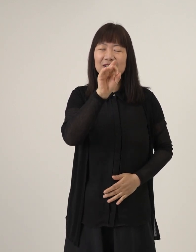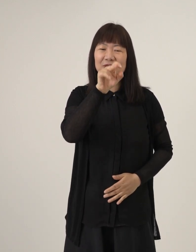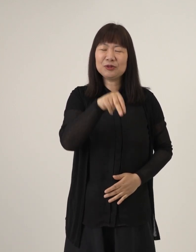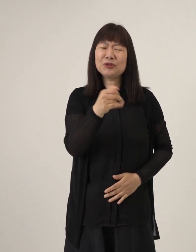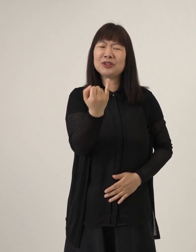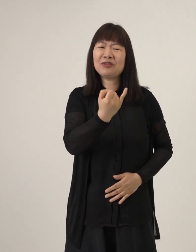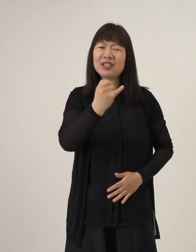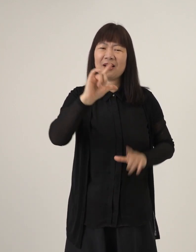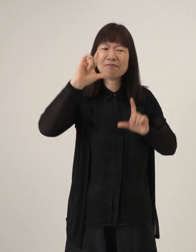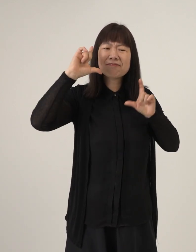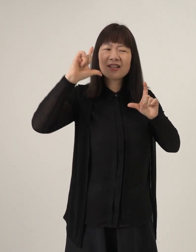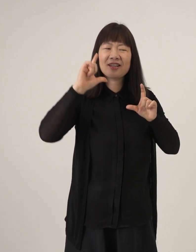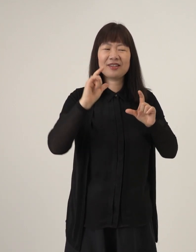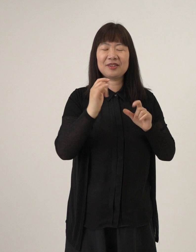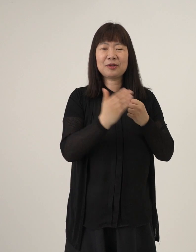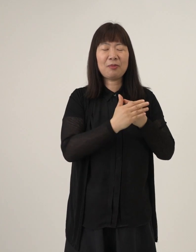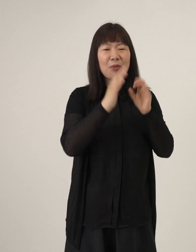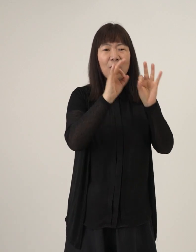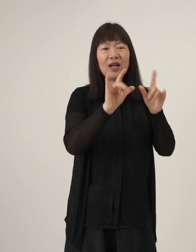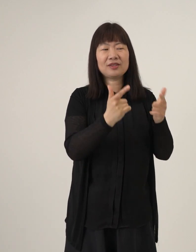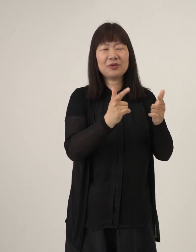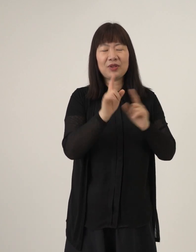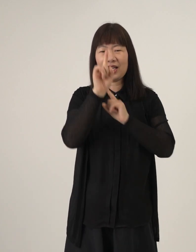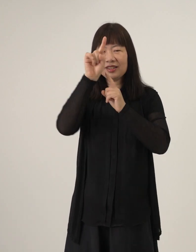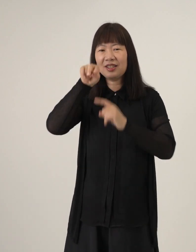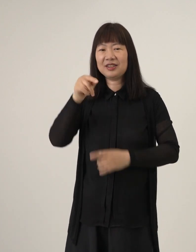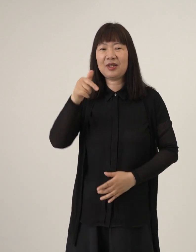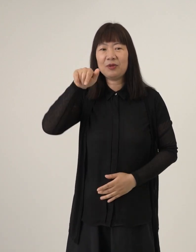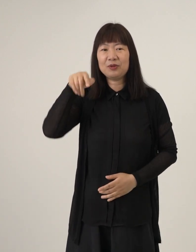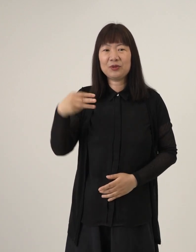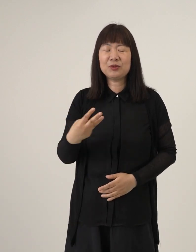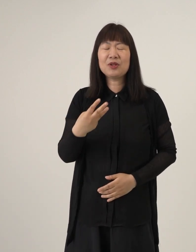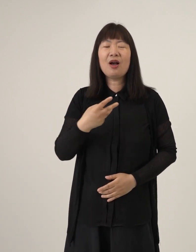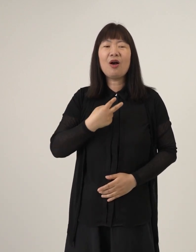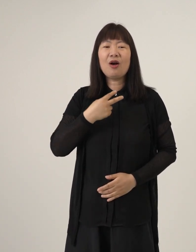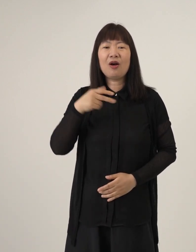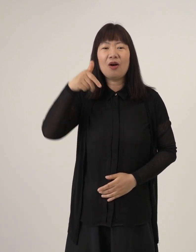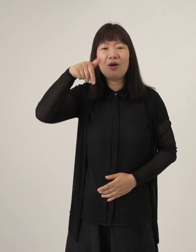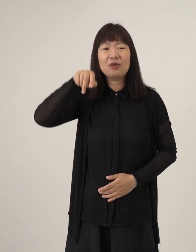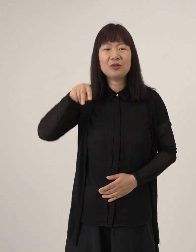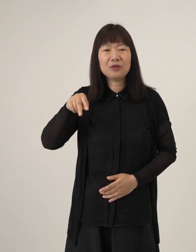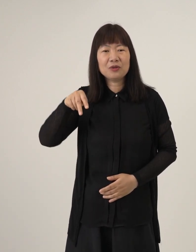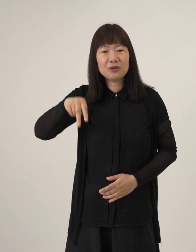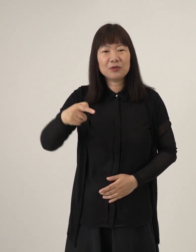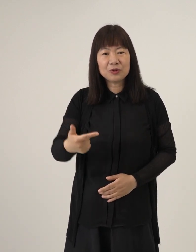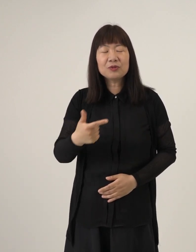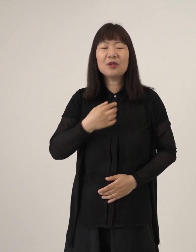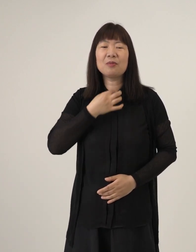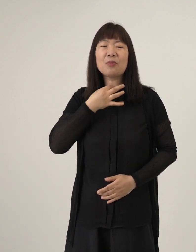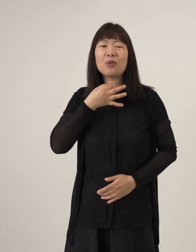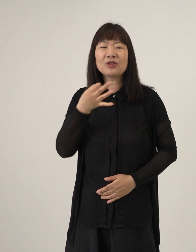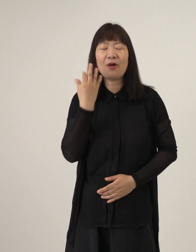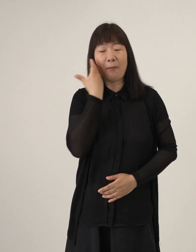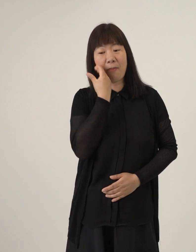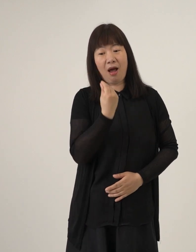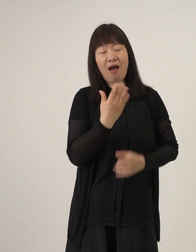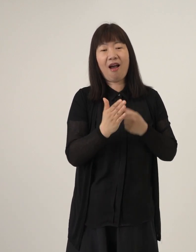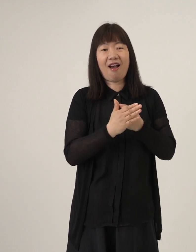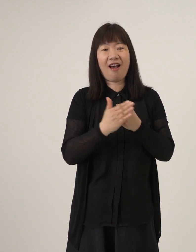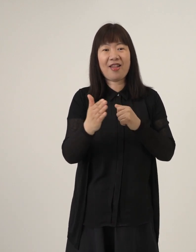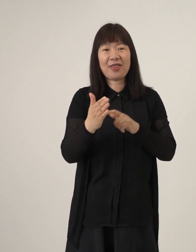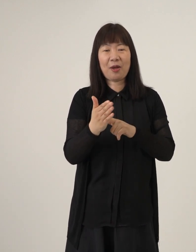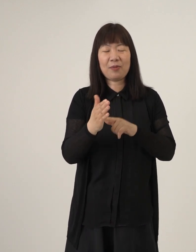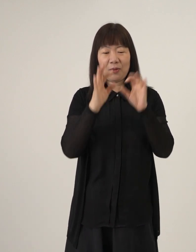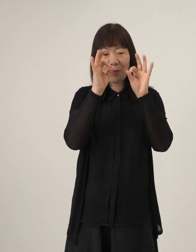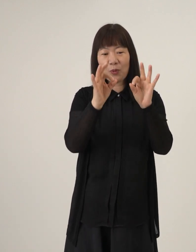예? 그 이성균 씨의 목소리에 반해서 보기 시작했는데 그 참